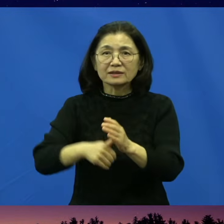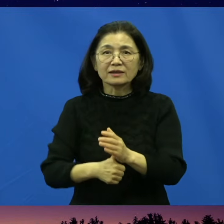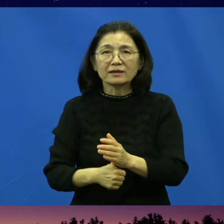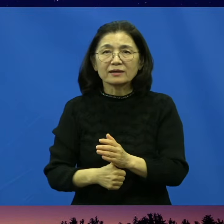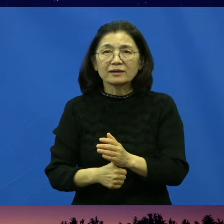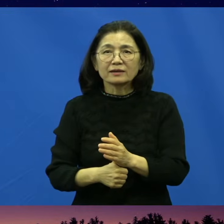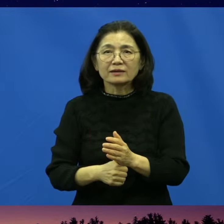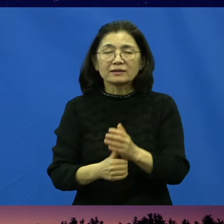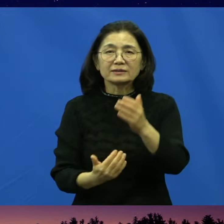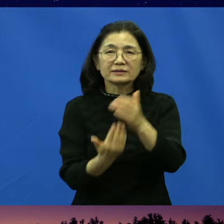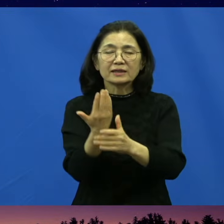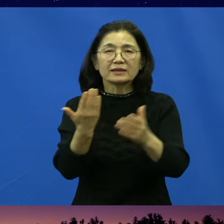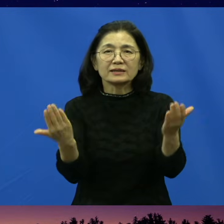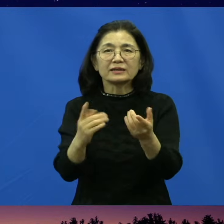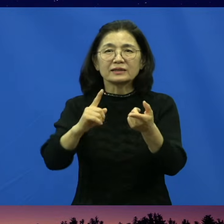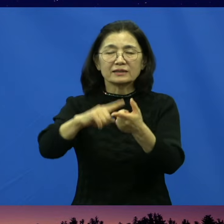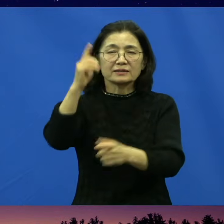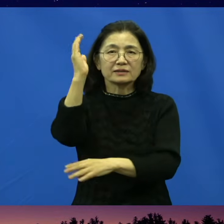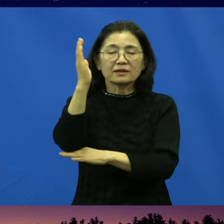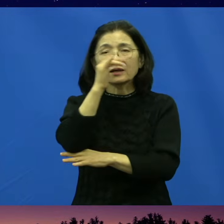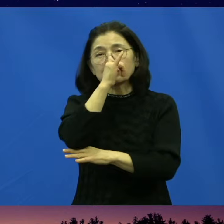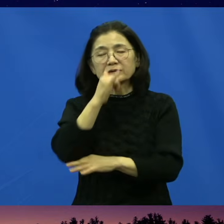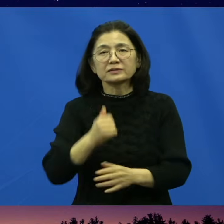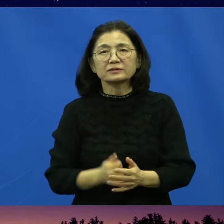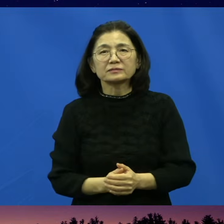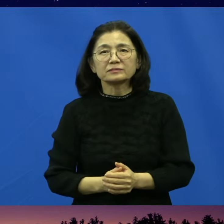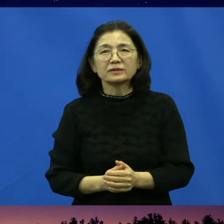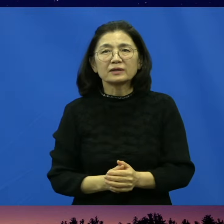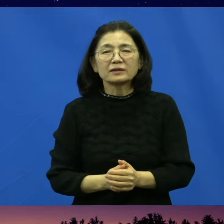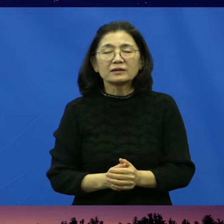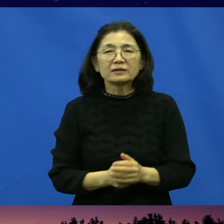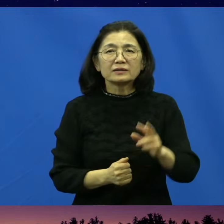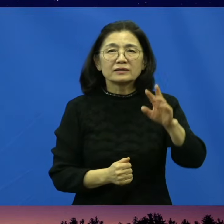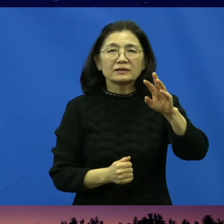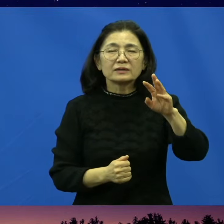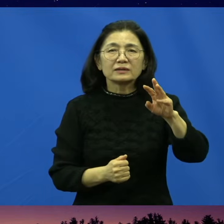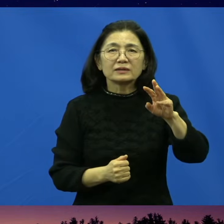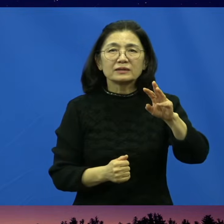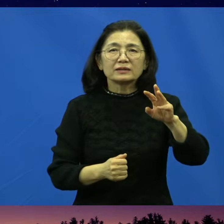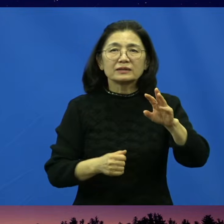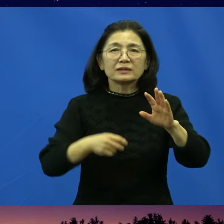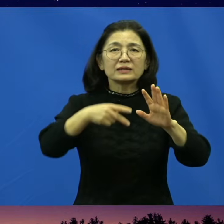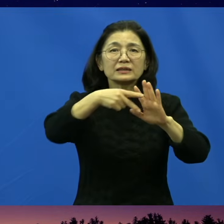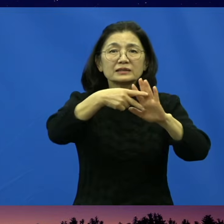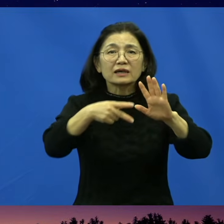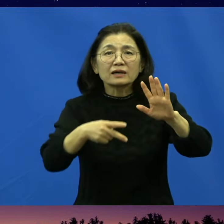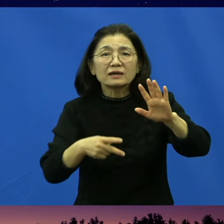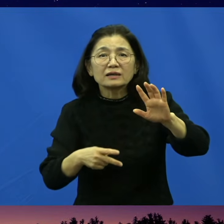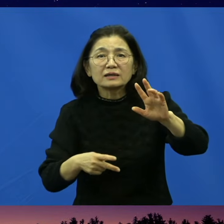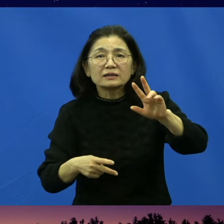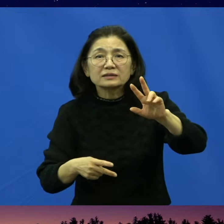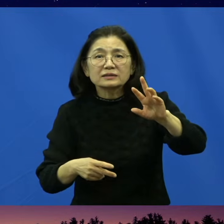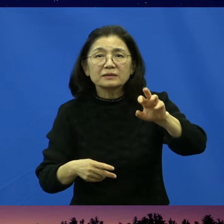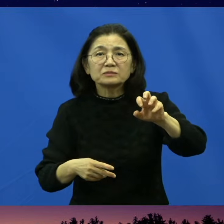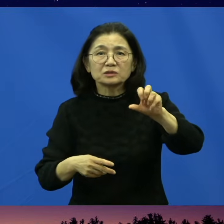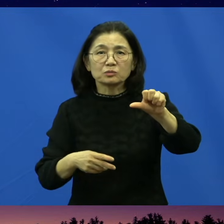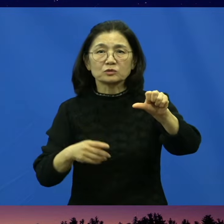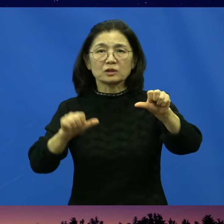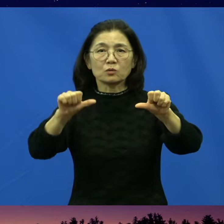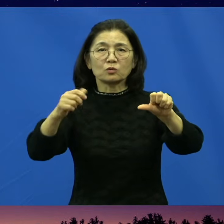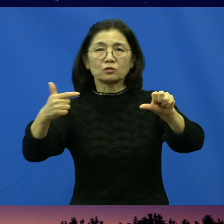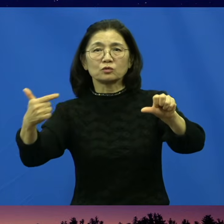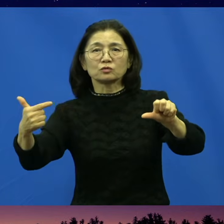일들에 대해서 말씀하고 있는 장면이 있습니다. 이사야 35장 5절 6절 말씀을 같이 한번 읽어보겠습니다. 시작.